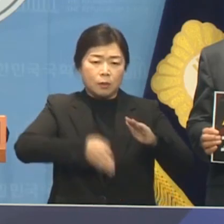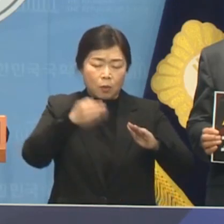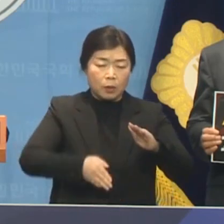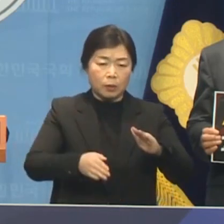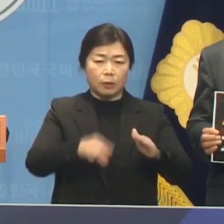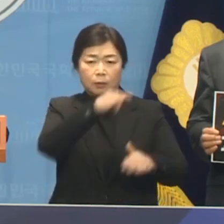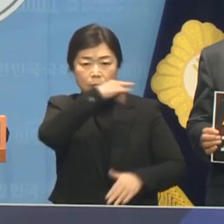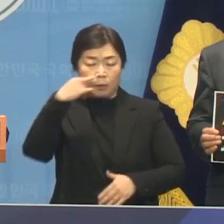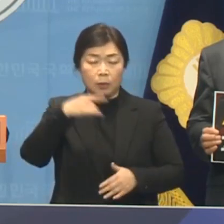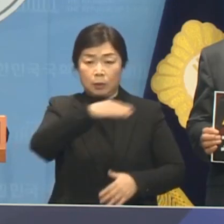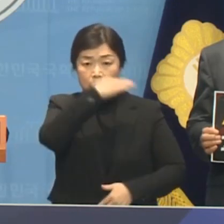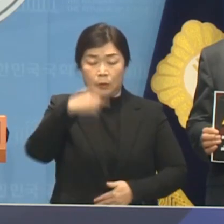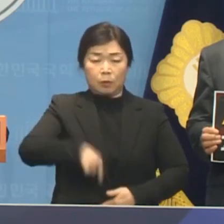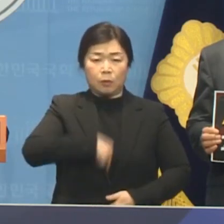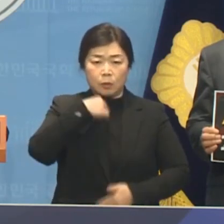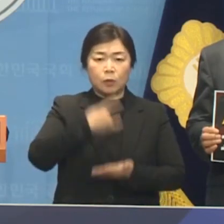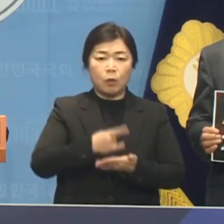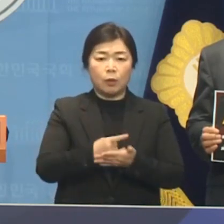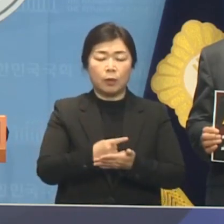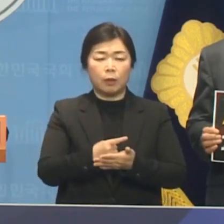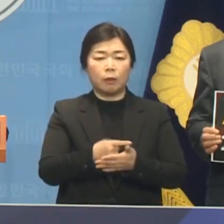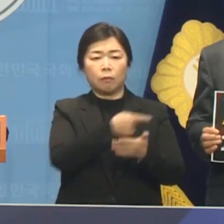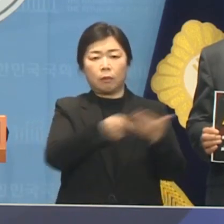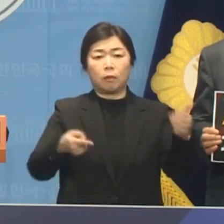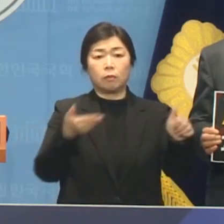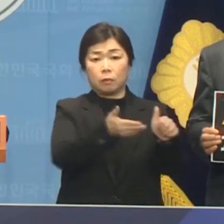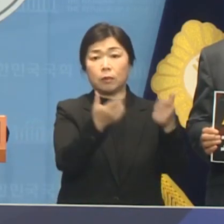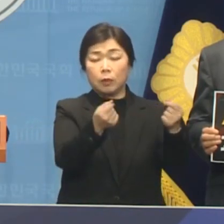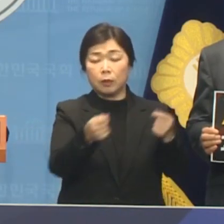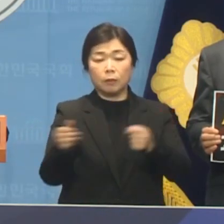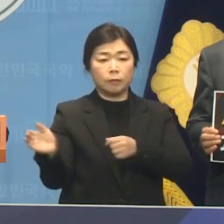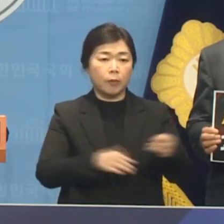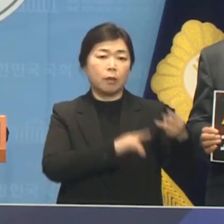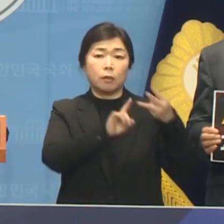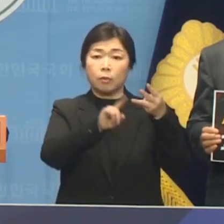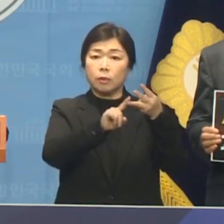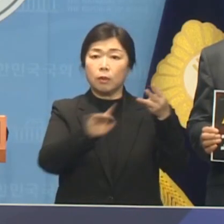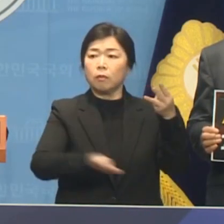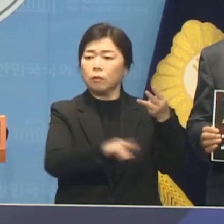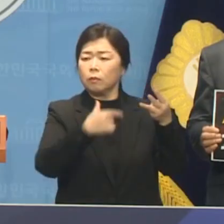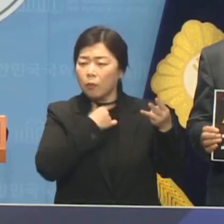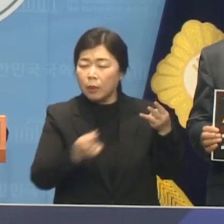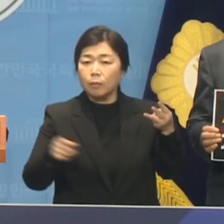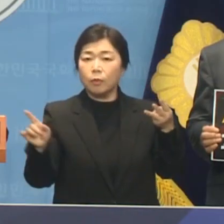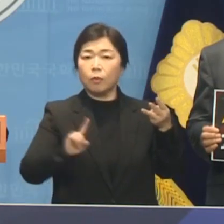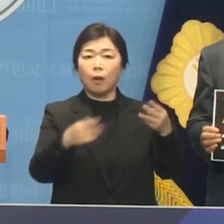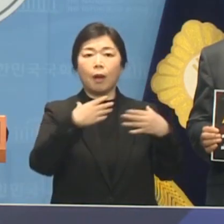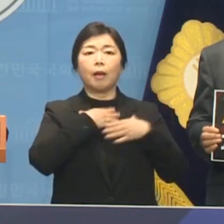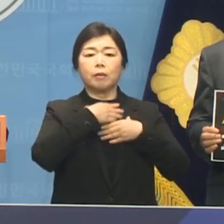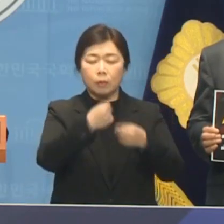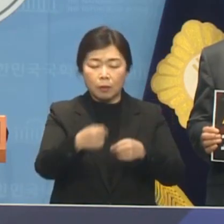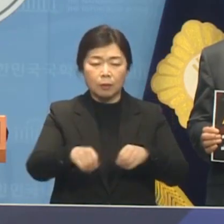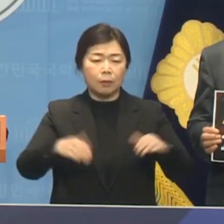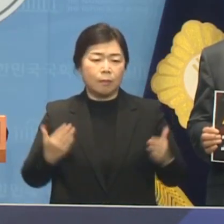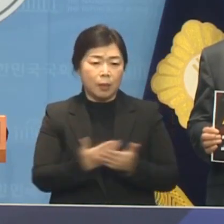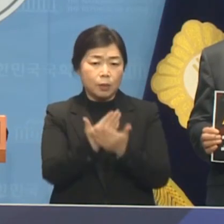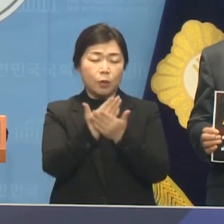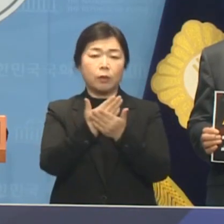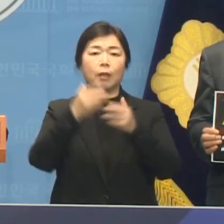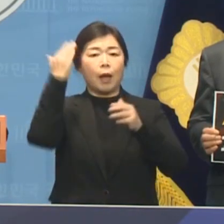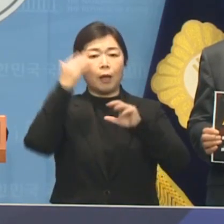공정성을 훼손하는 결과가 될 것입니다. 셋째, 우리 모두가 원하는 것은 안정적이고